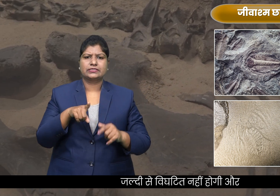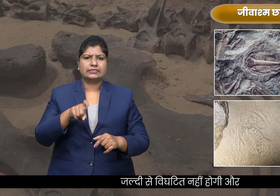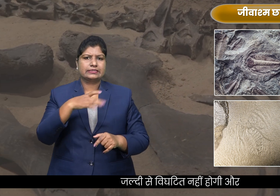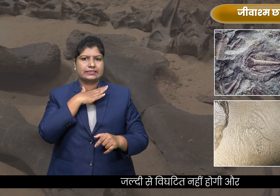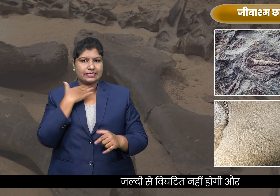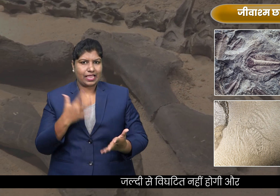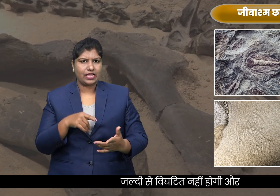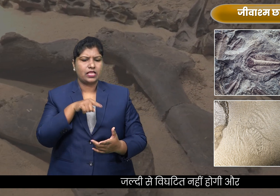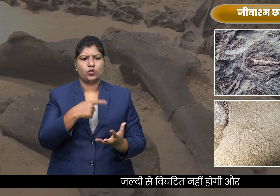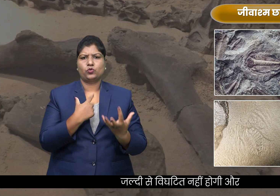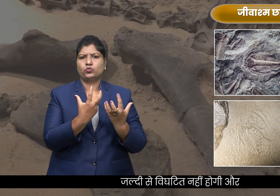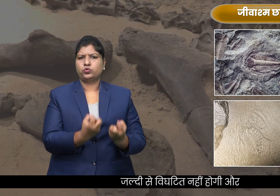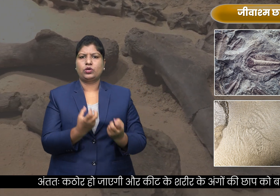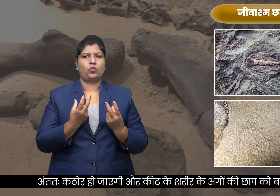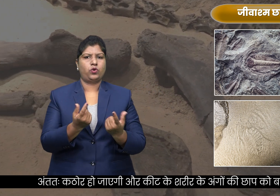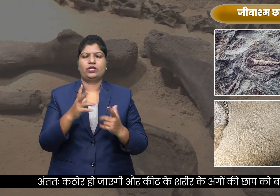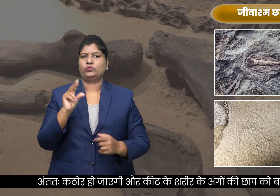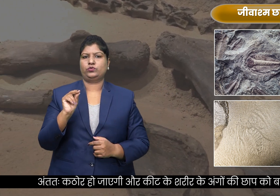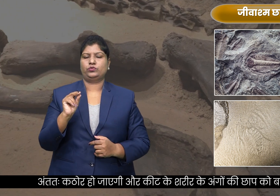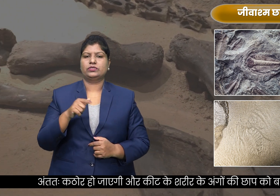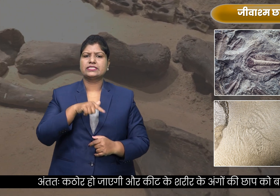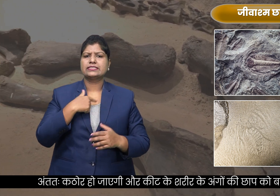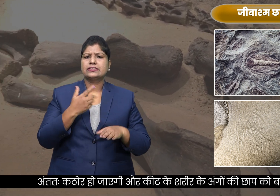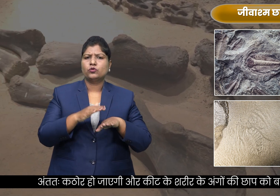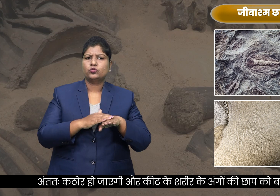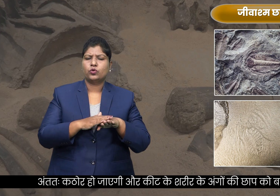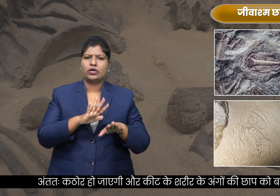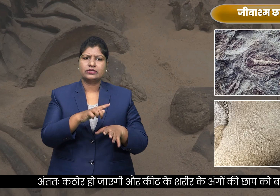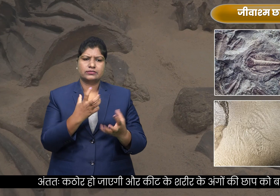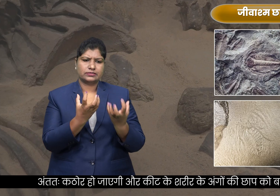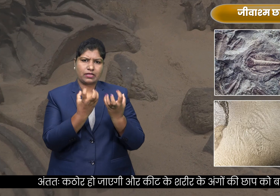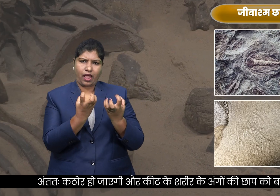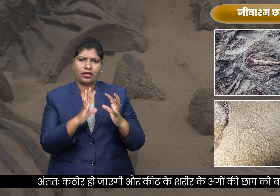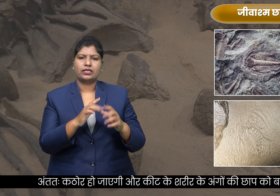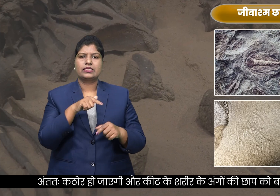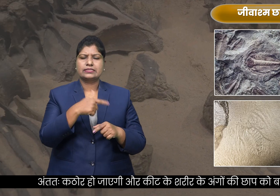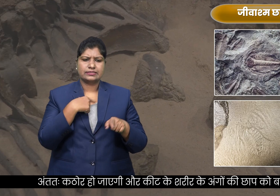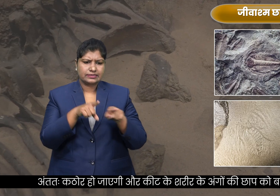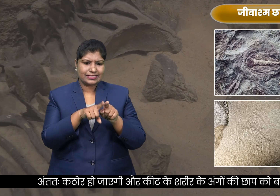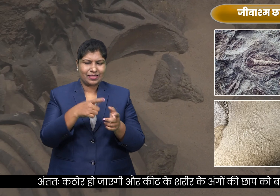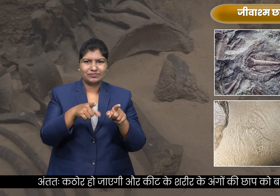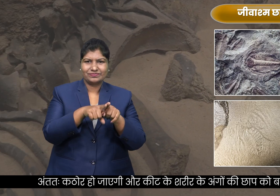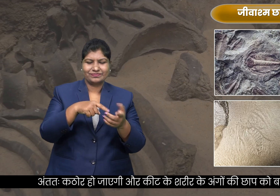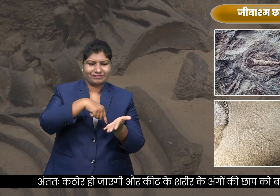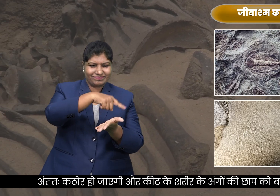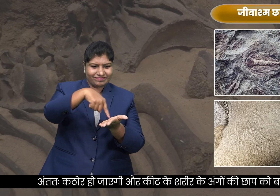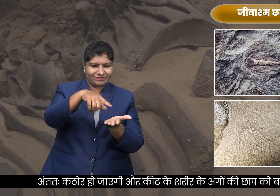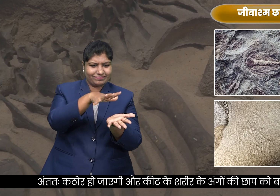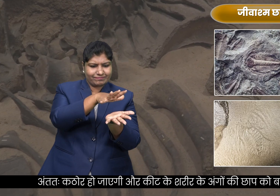नहीं होगी और अत्यंत कठोर हो जाएगी और कीट के शरीर के अंगों की छाप को बनाए रखेगी।